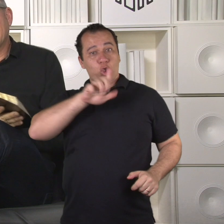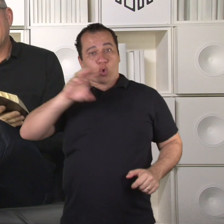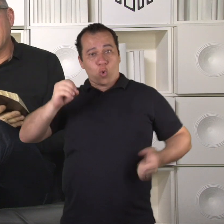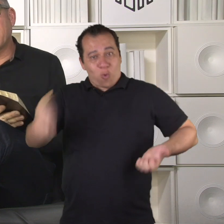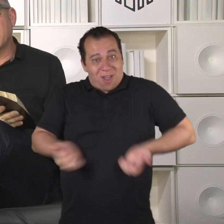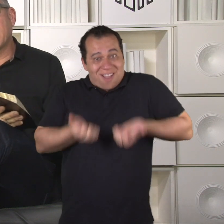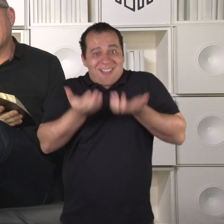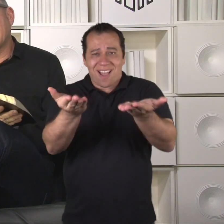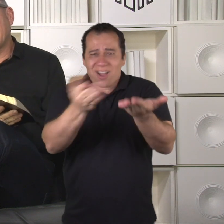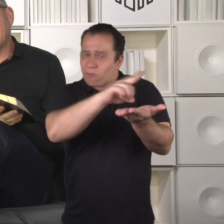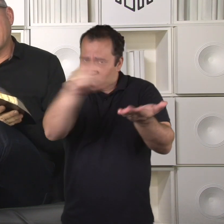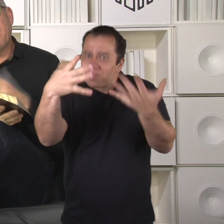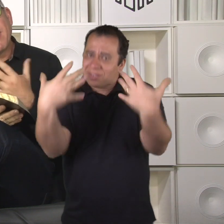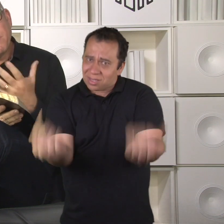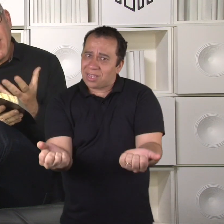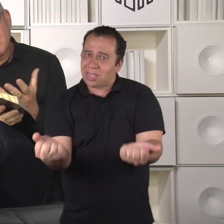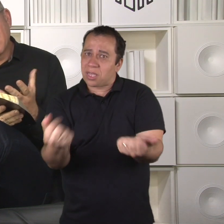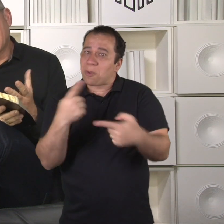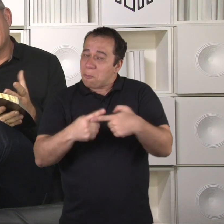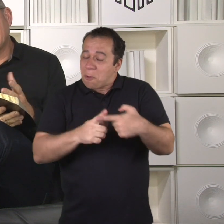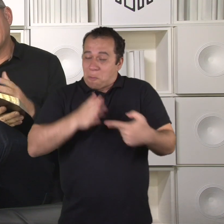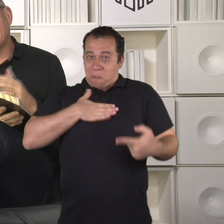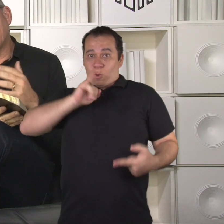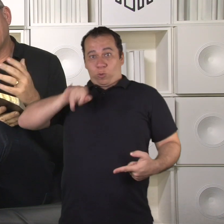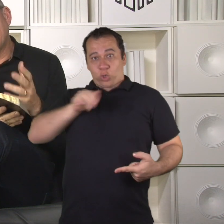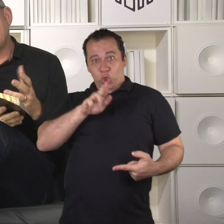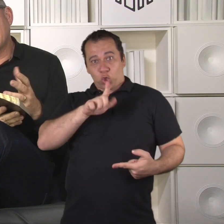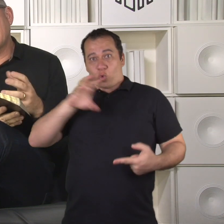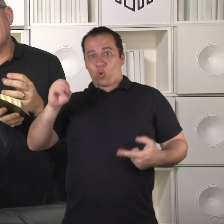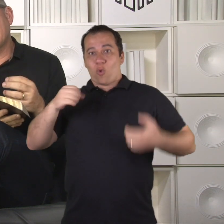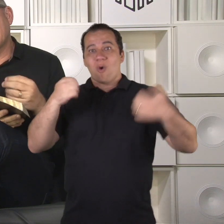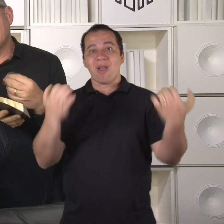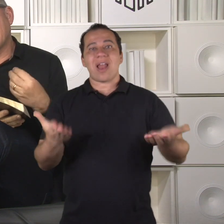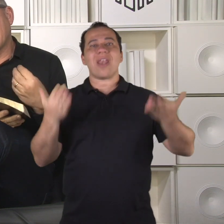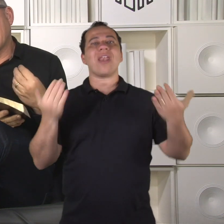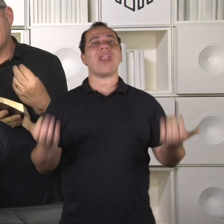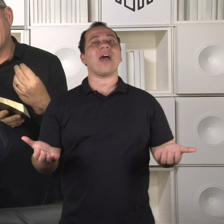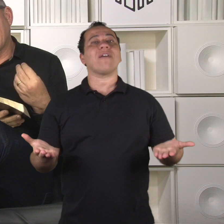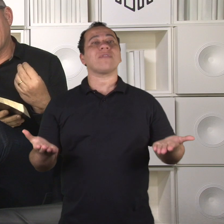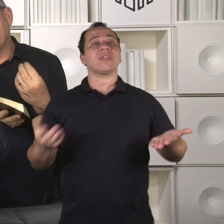uma relação de amor que não é mais baseada na obediência